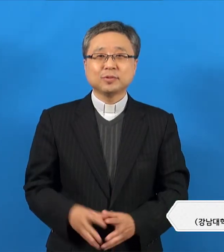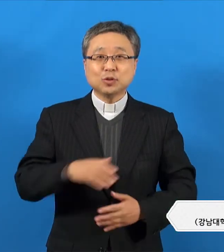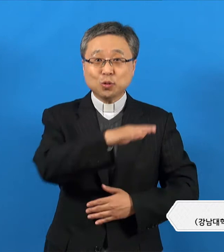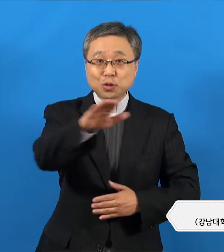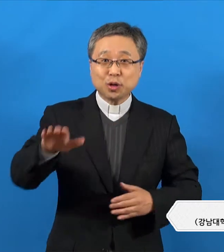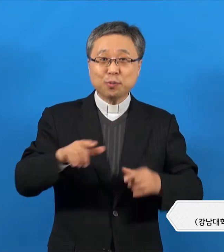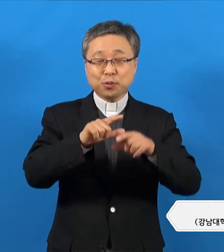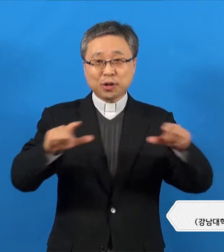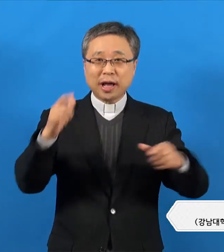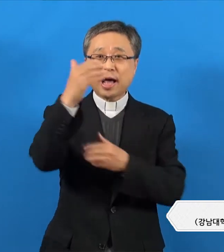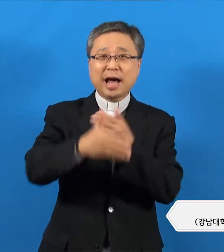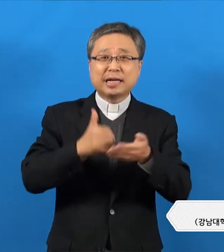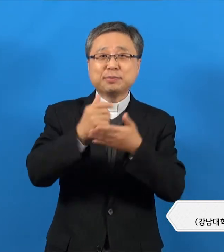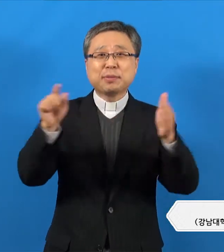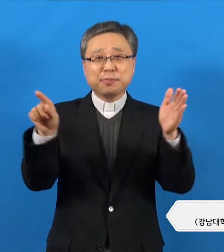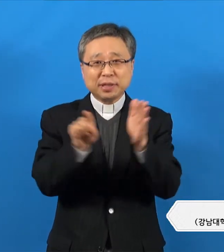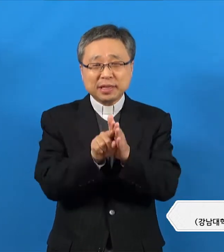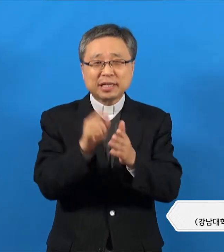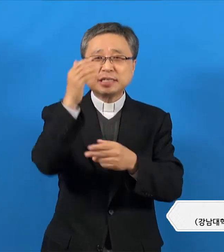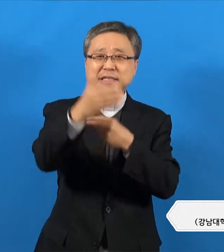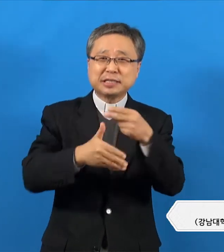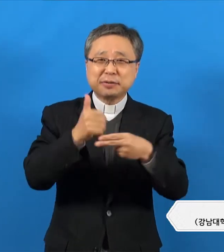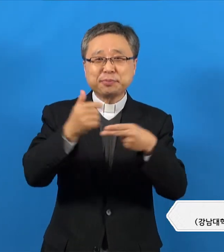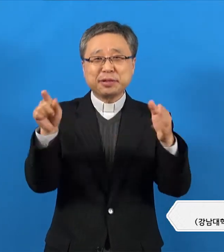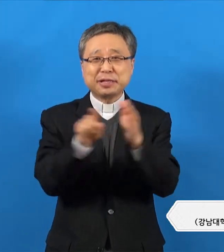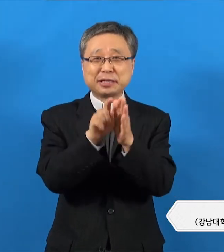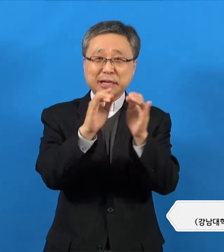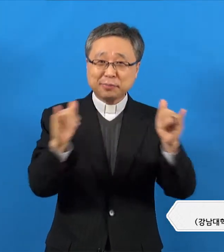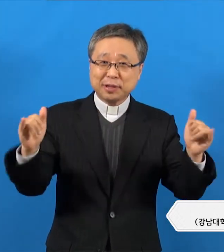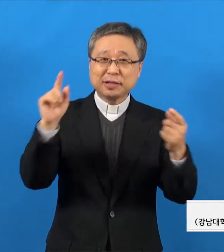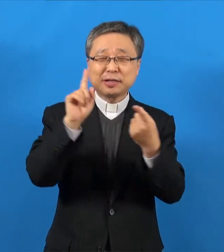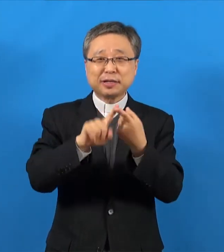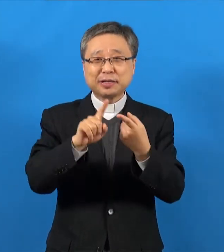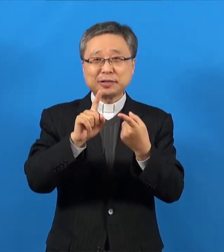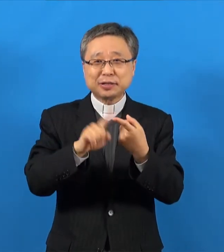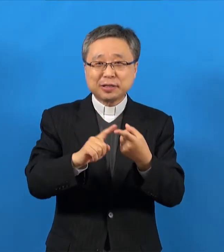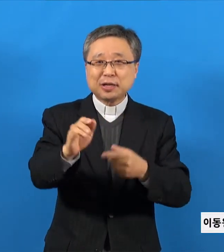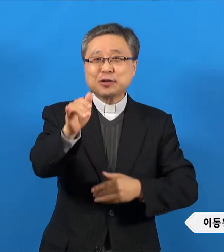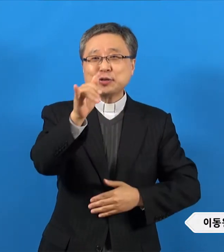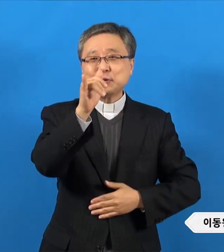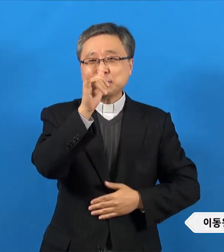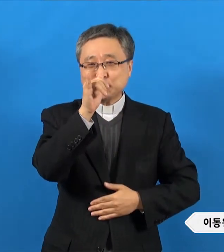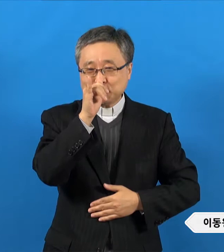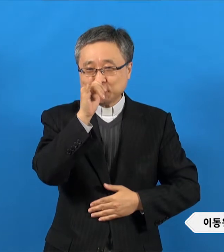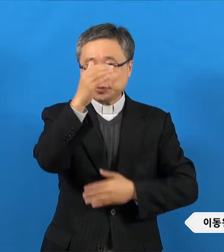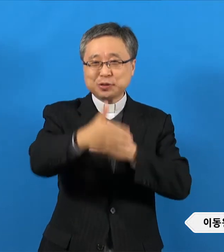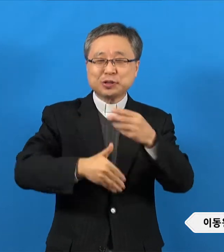우리는 보통 하나님을 믿는, 신을 믿는 사람들을 가리켜서 유신론자라고 부릅니다.